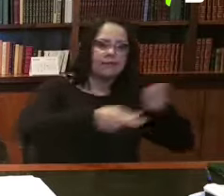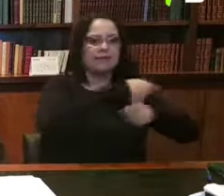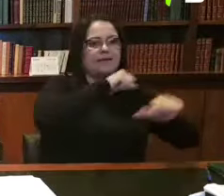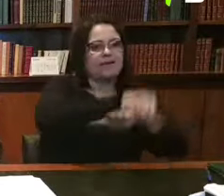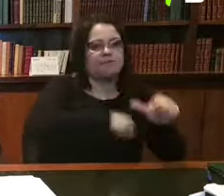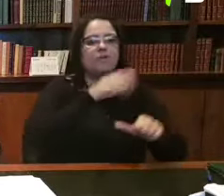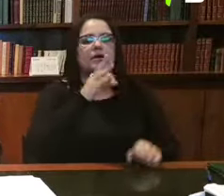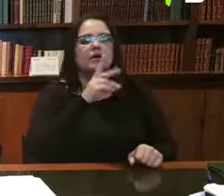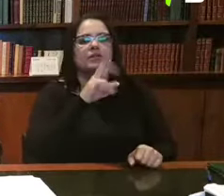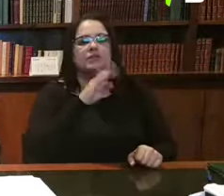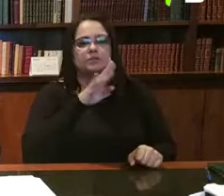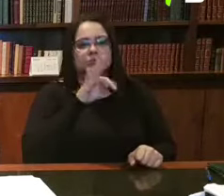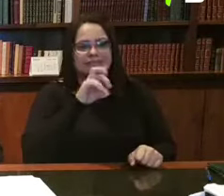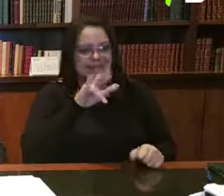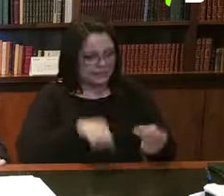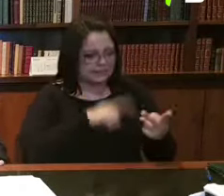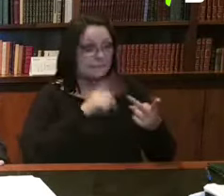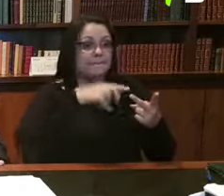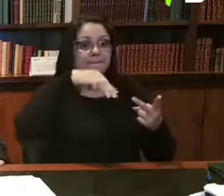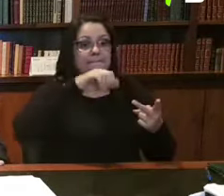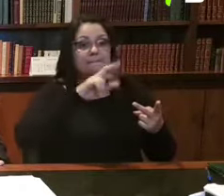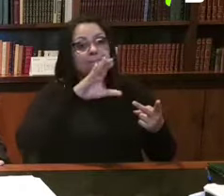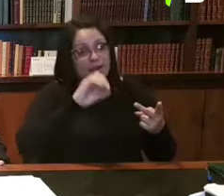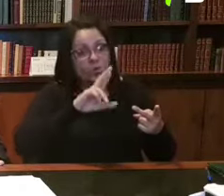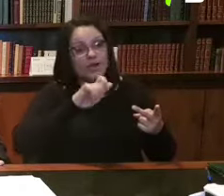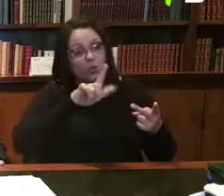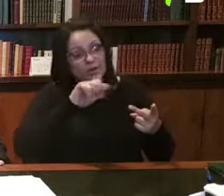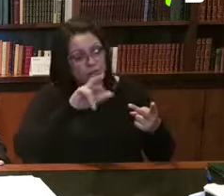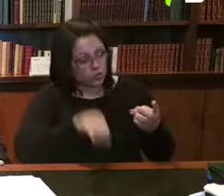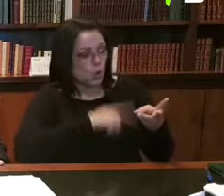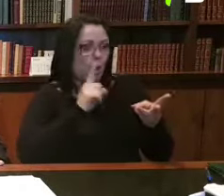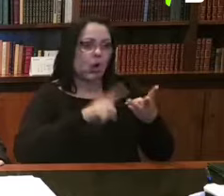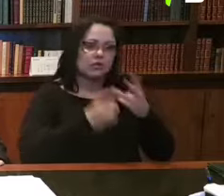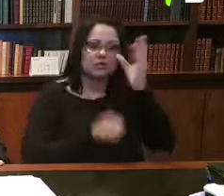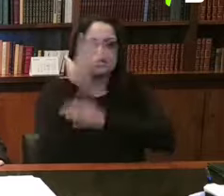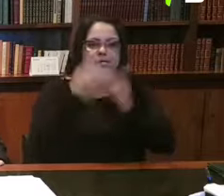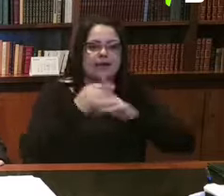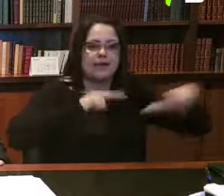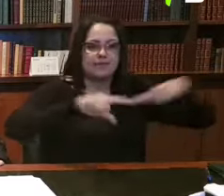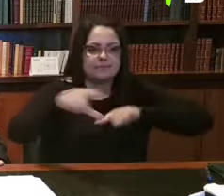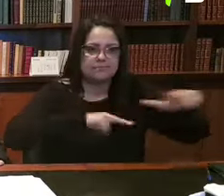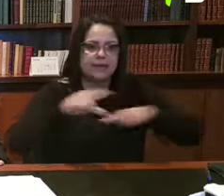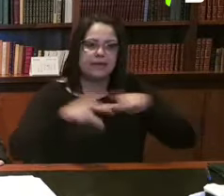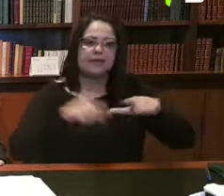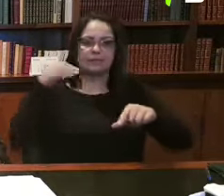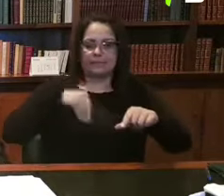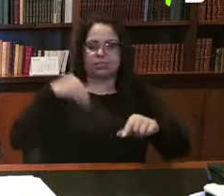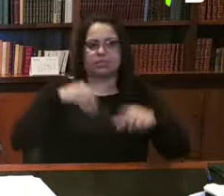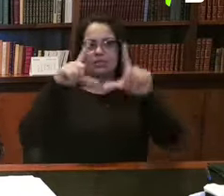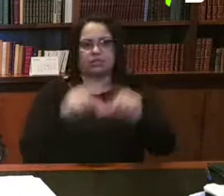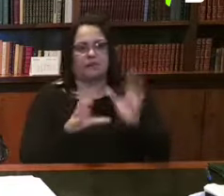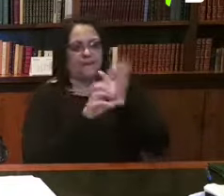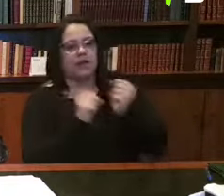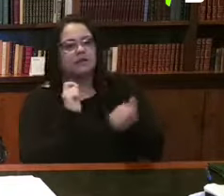estruturantes reforma tributária marco regulatório dos investimentos criação de emprego com desoneração da folha de pagamento nós vamos partir para cima